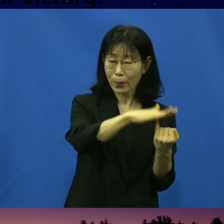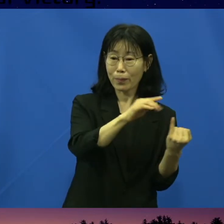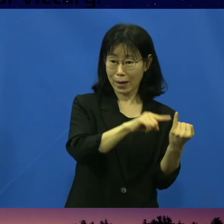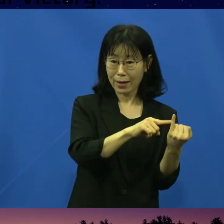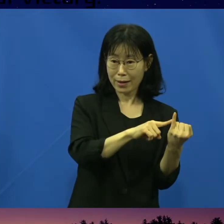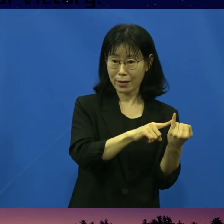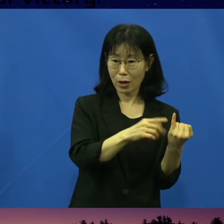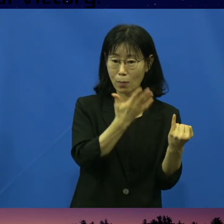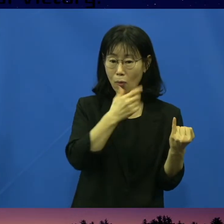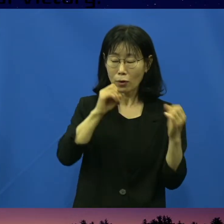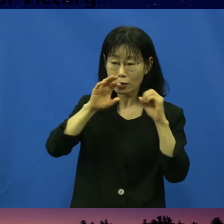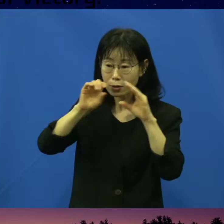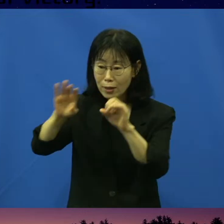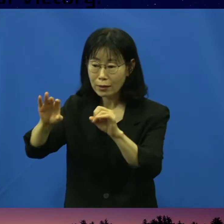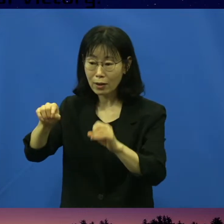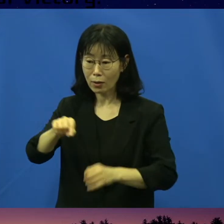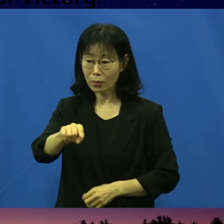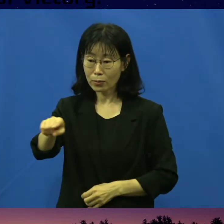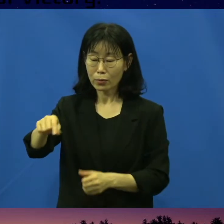이 역사,